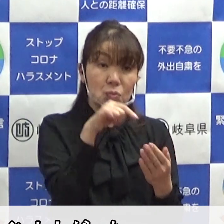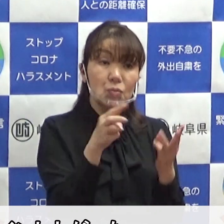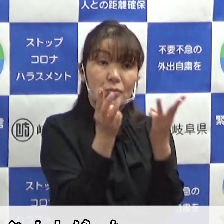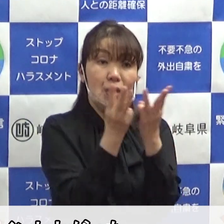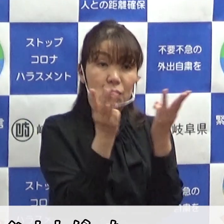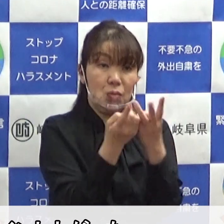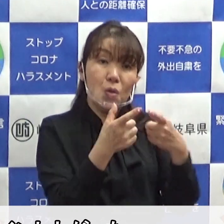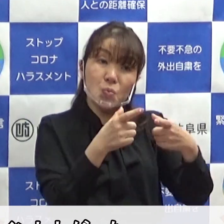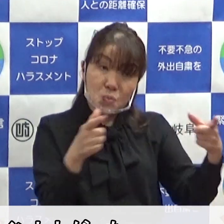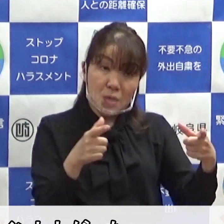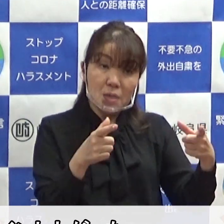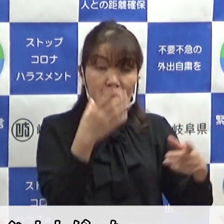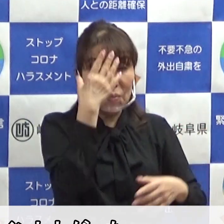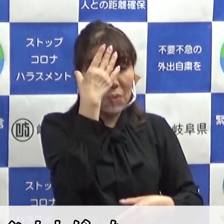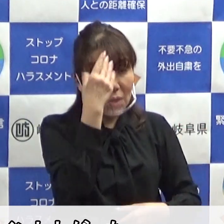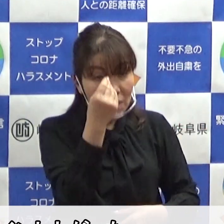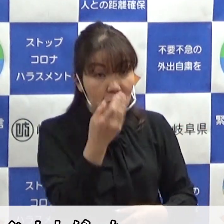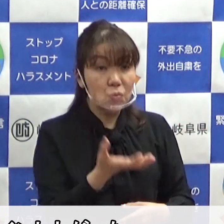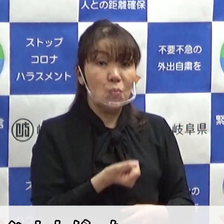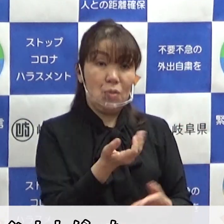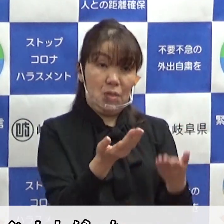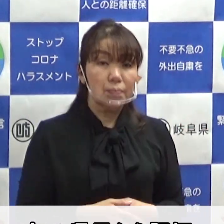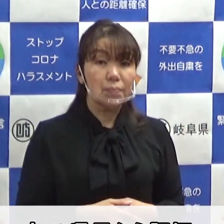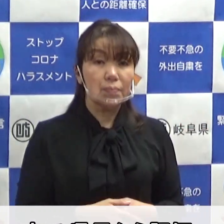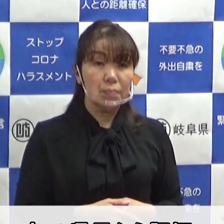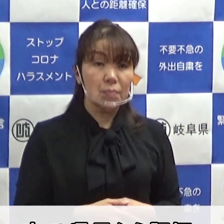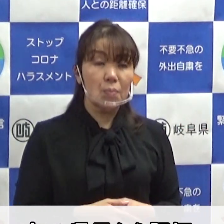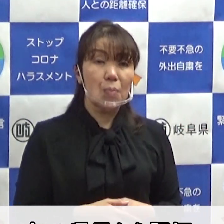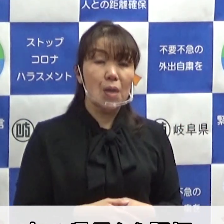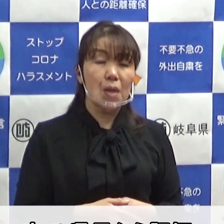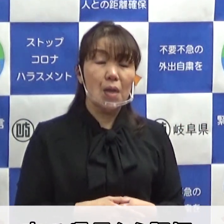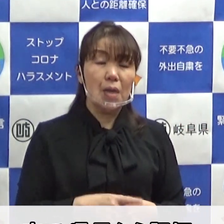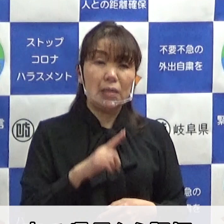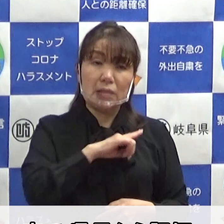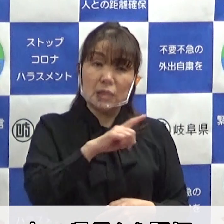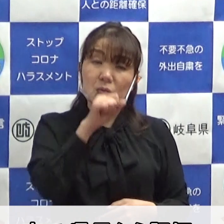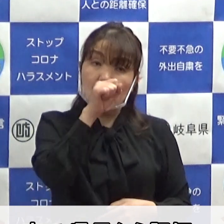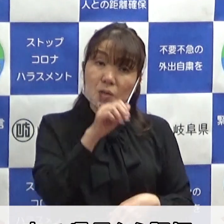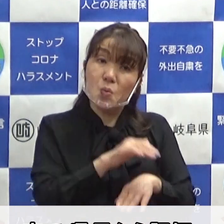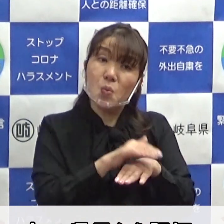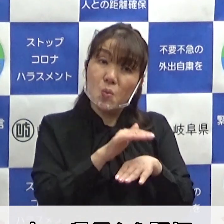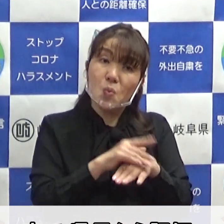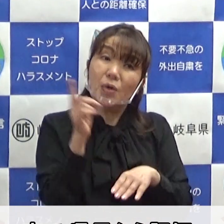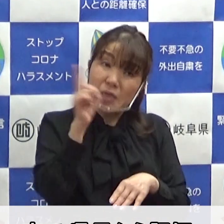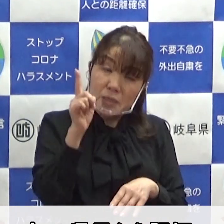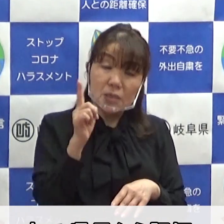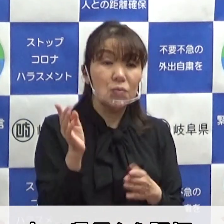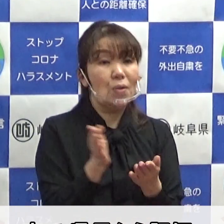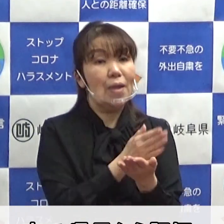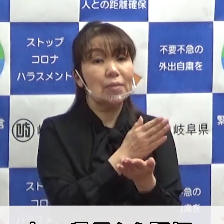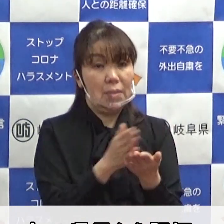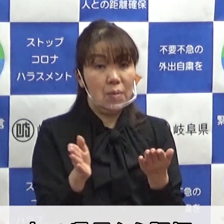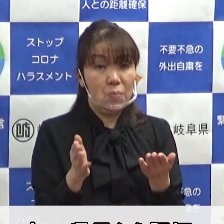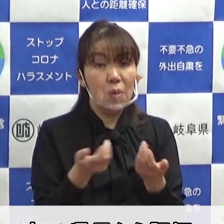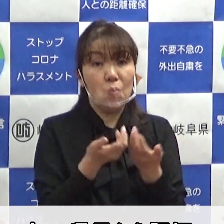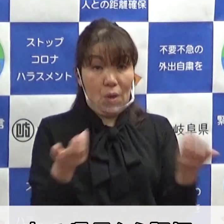増えたということで関心を持たれたのではないかというふうに思っておりますけど、何がベストかというのはですね、いろんな判断の分かれるところかもしれませ